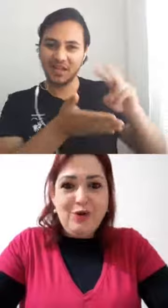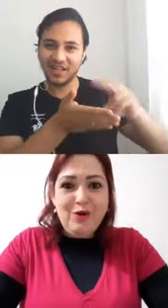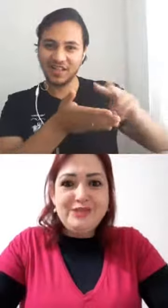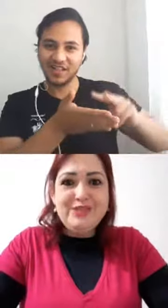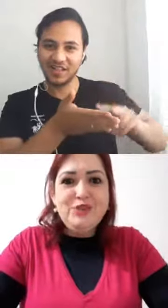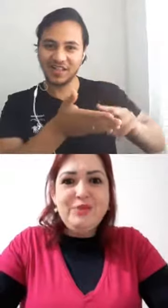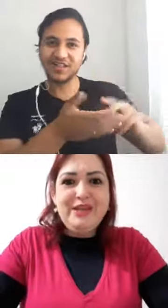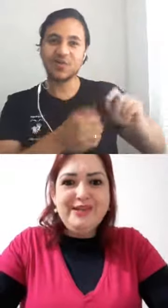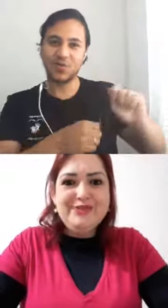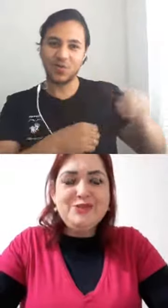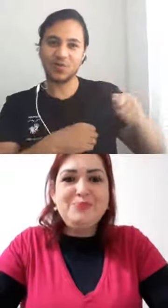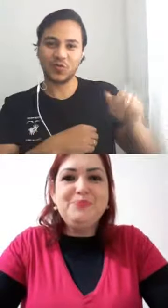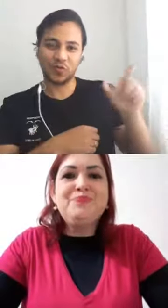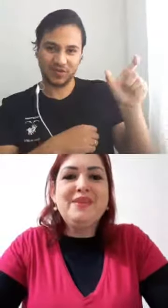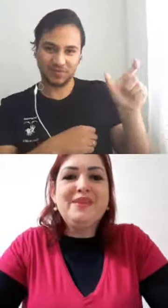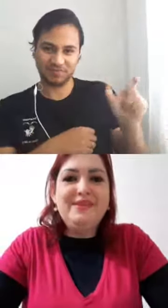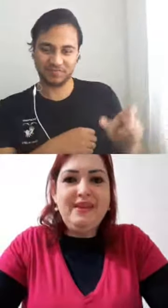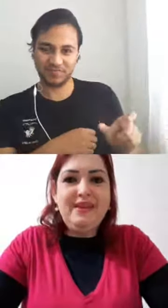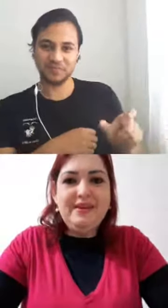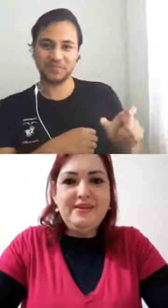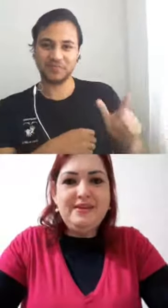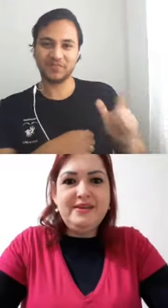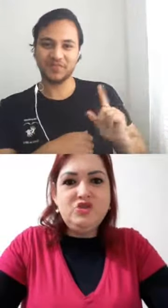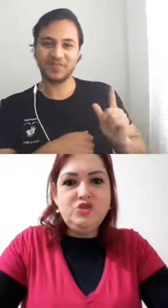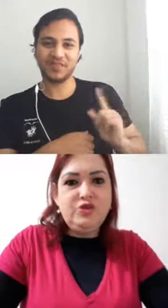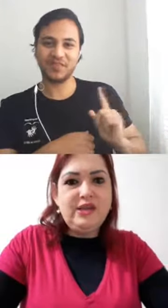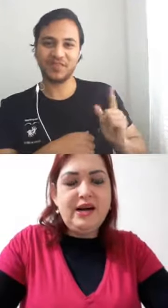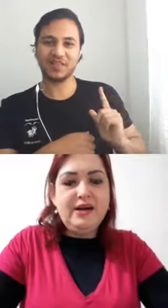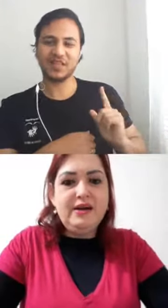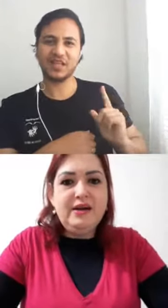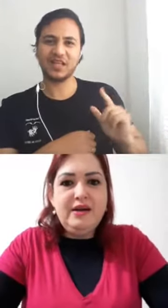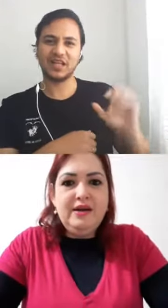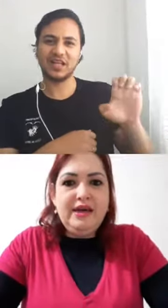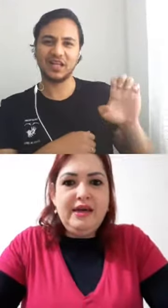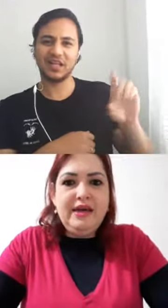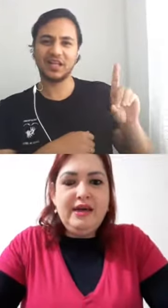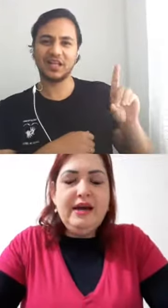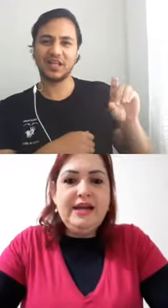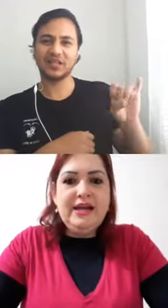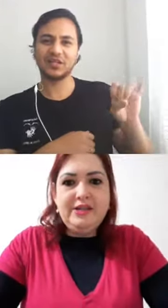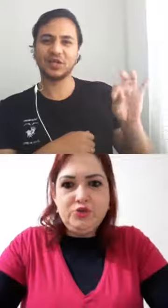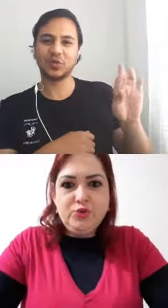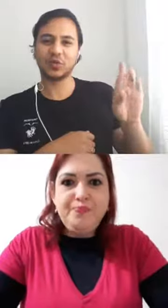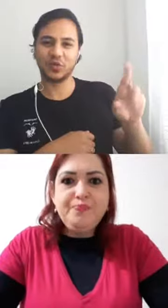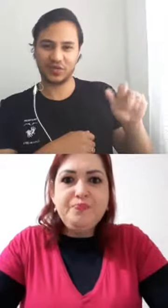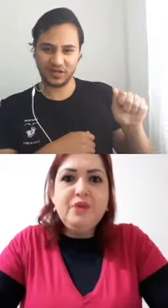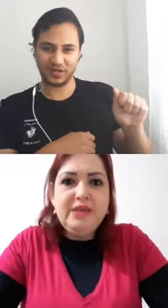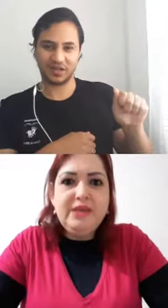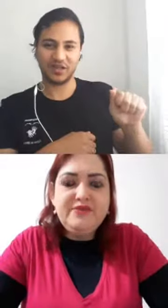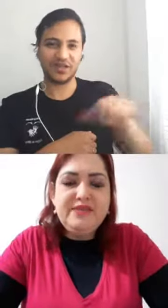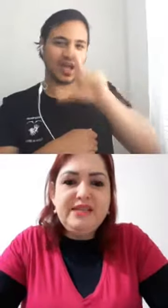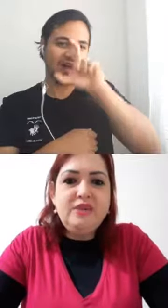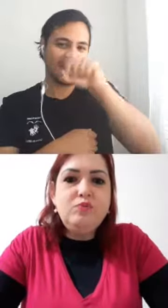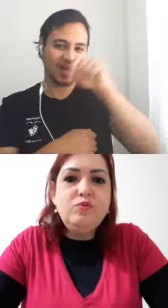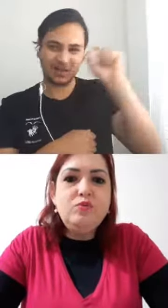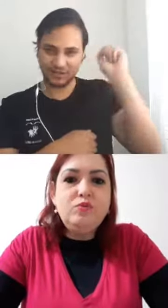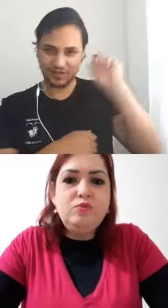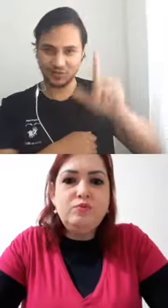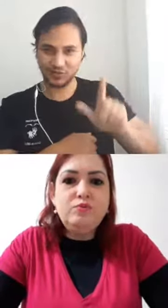artigo ontem sobre isso, que tem na editora Arara Azul, e eles